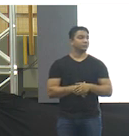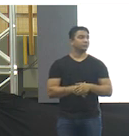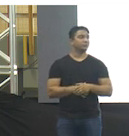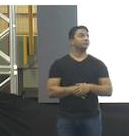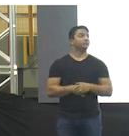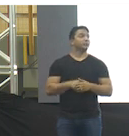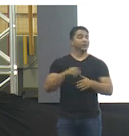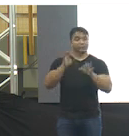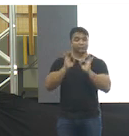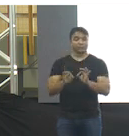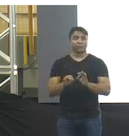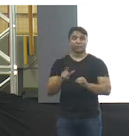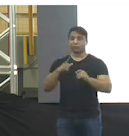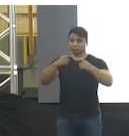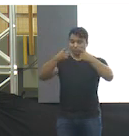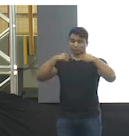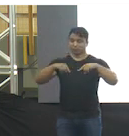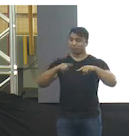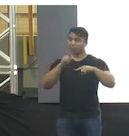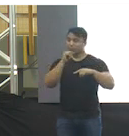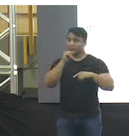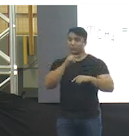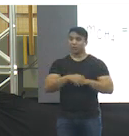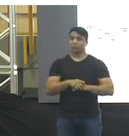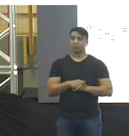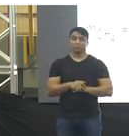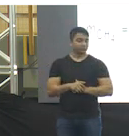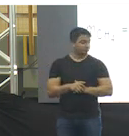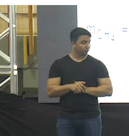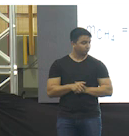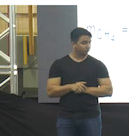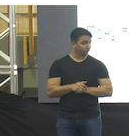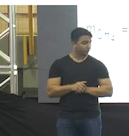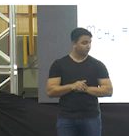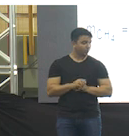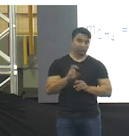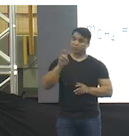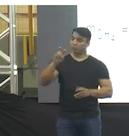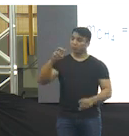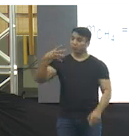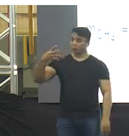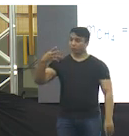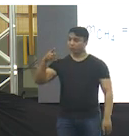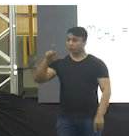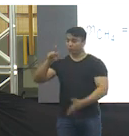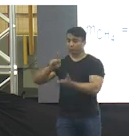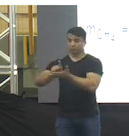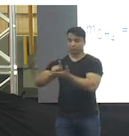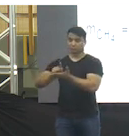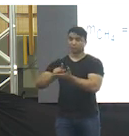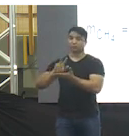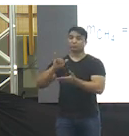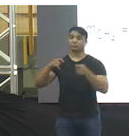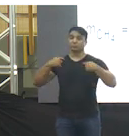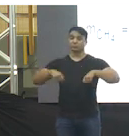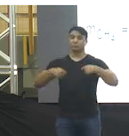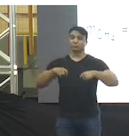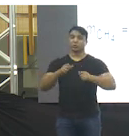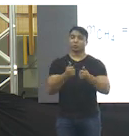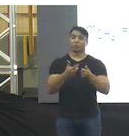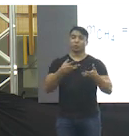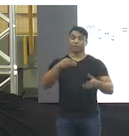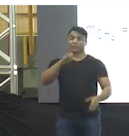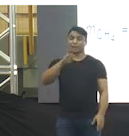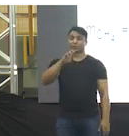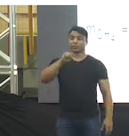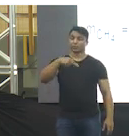bota exatamente embaixo da massa da água, colocando, ó, 54 gramas, eu vou necessitar de quantos gramas de